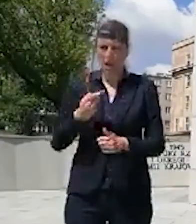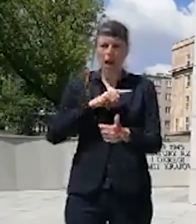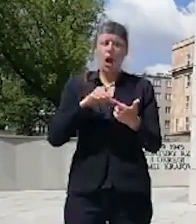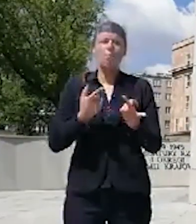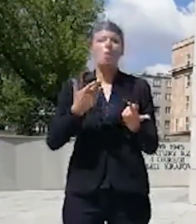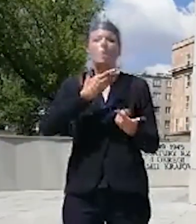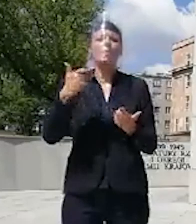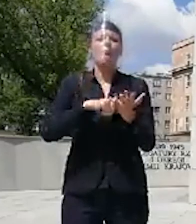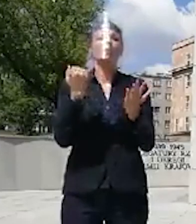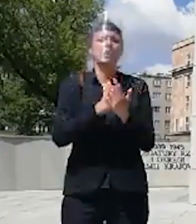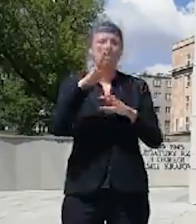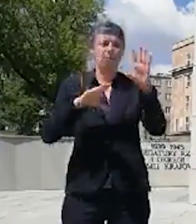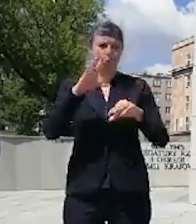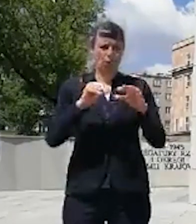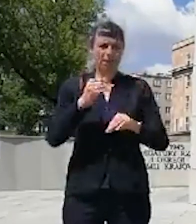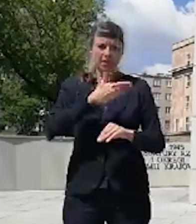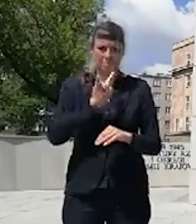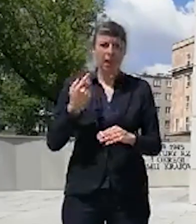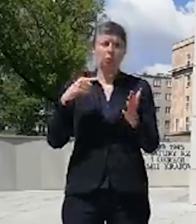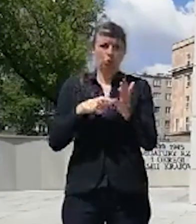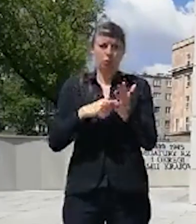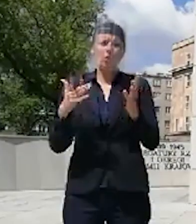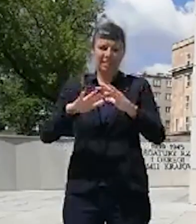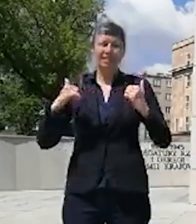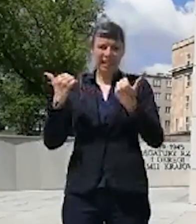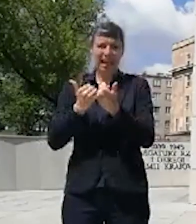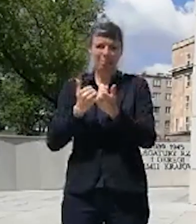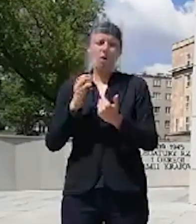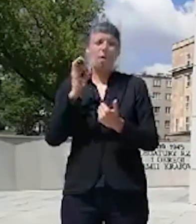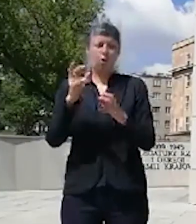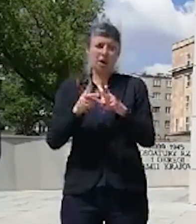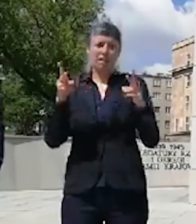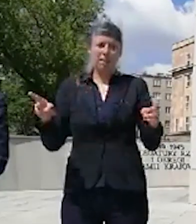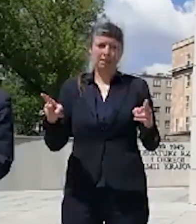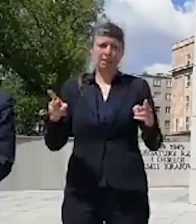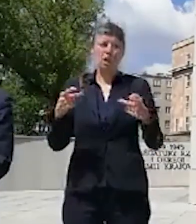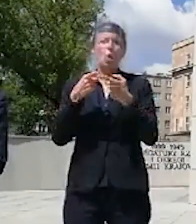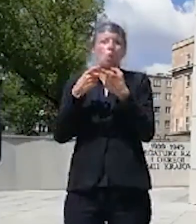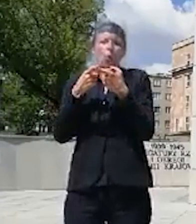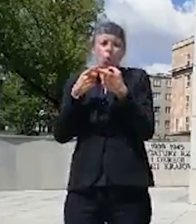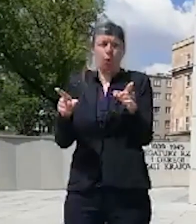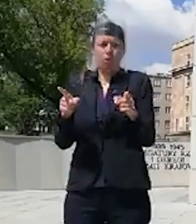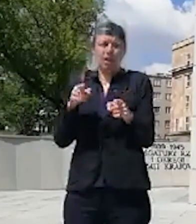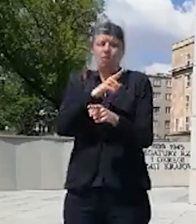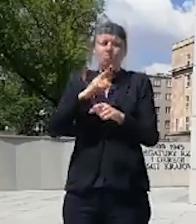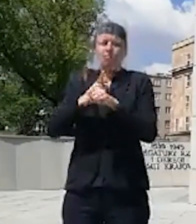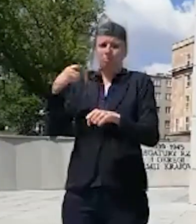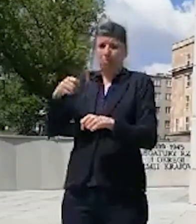momenty, kiedy może dojść do skrócenia kadencji Sejmu przez prezydenta. Natomiast jeżeli chodzi o to, jak może zrobić